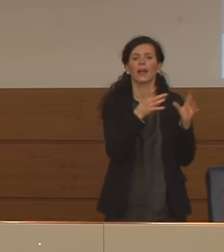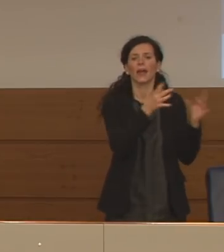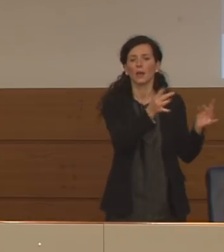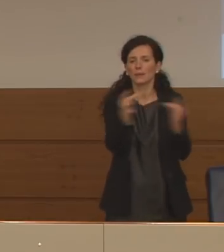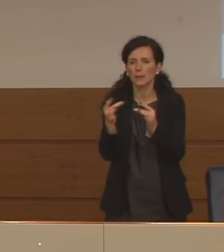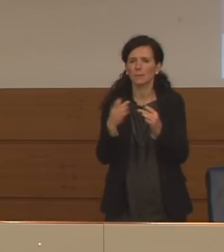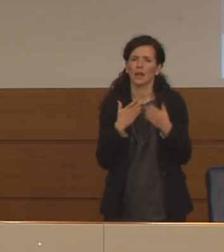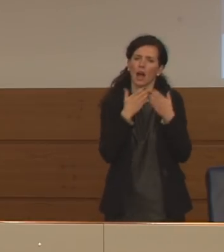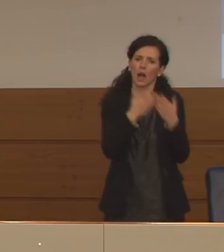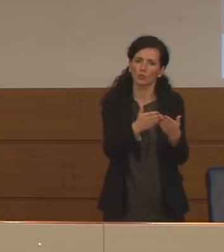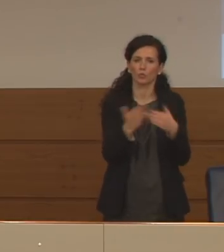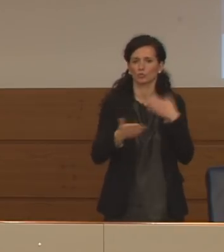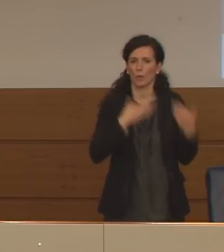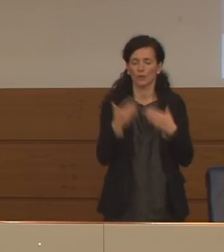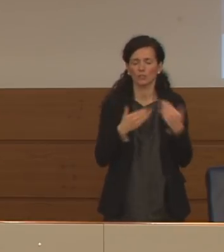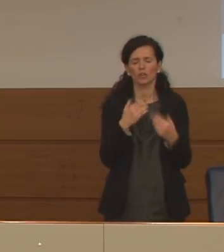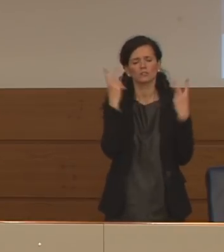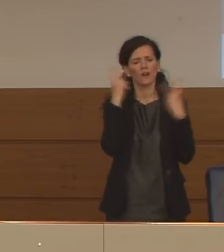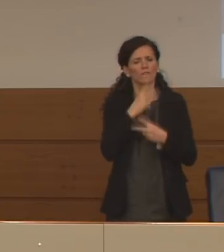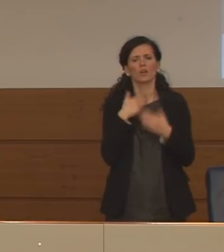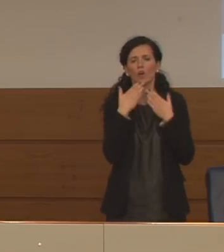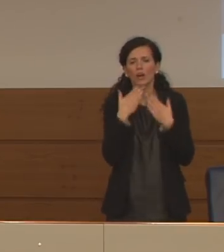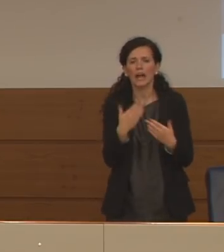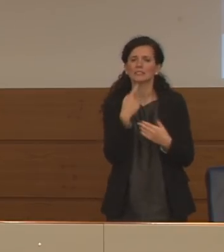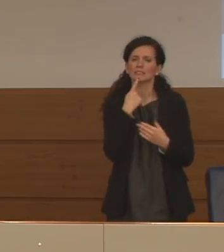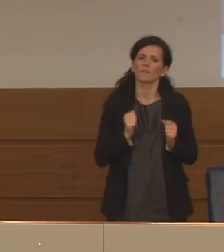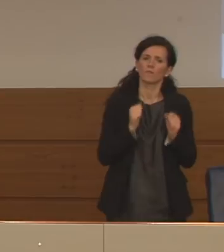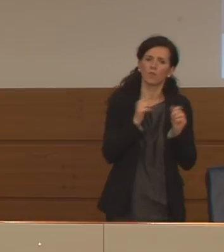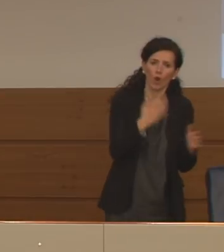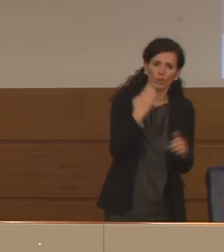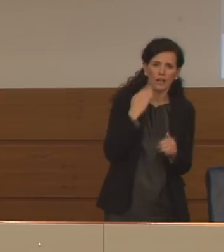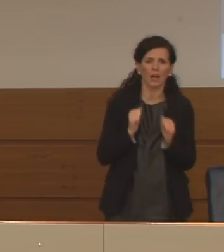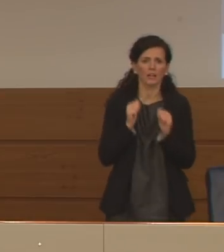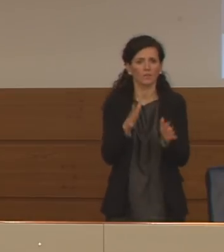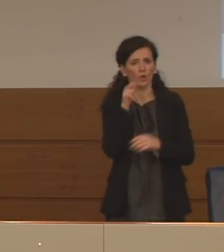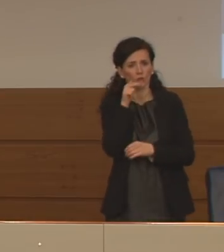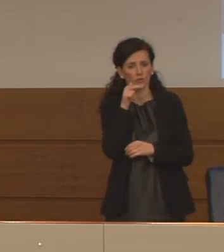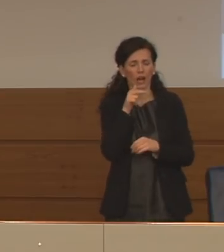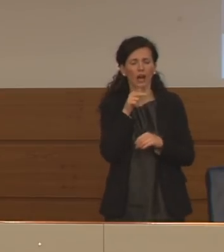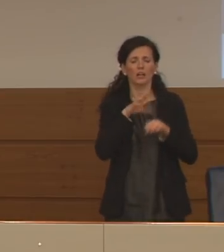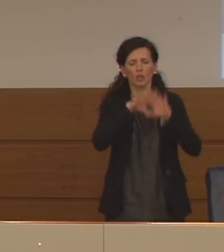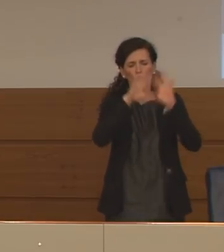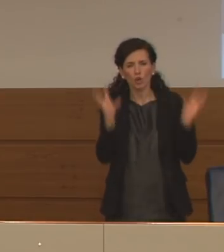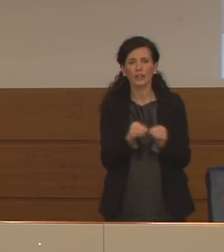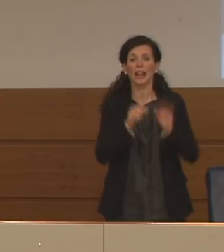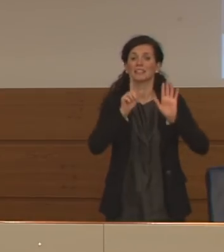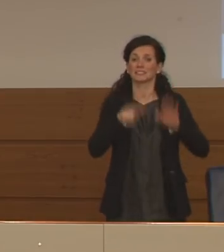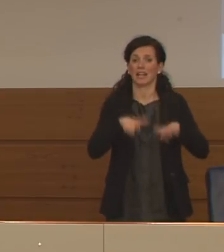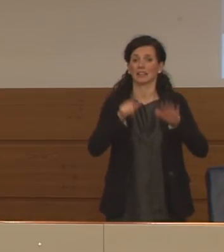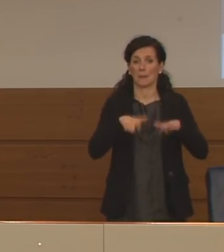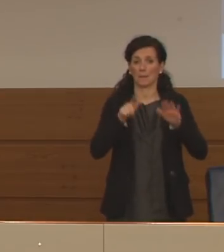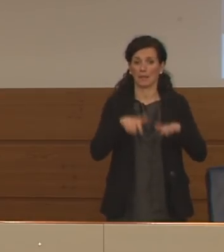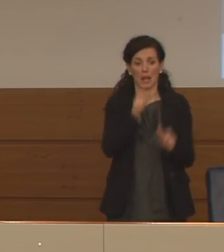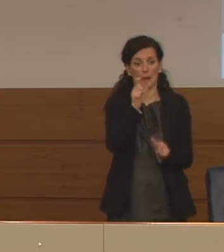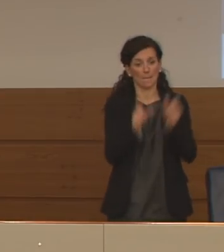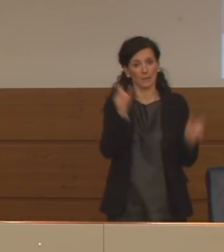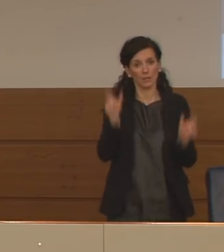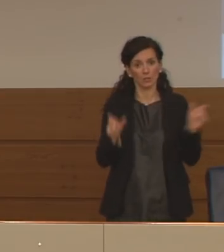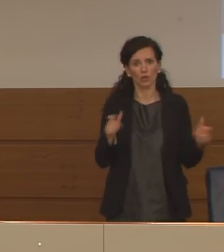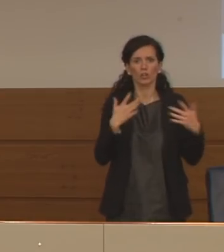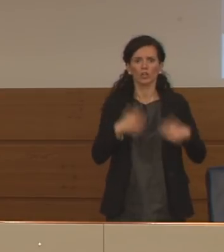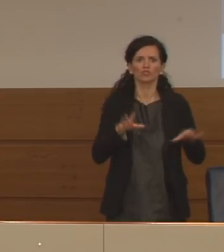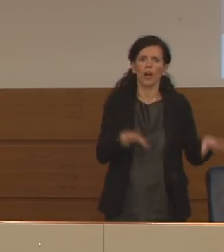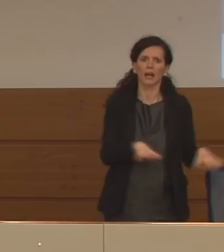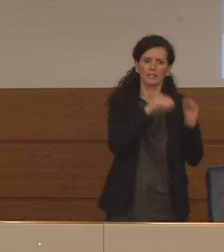veramente ringraziare tutti i volontari delle volontarie siamo arrivati a 7.000 persone che sono dall'inizio